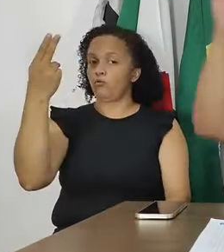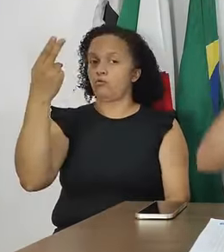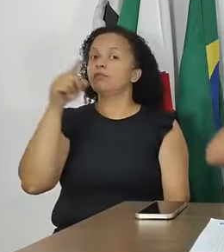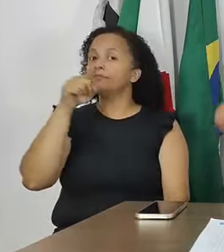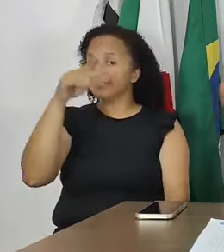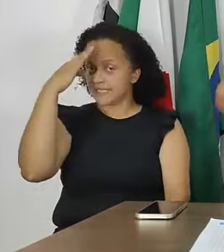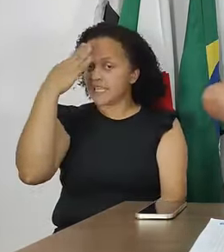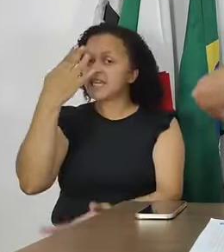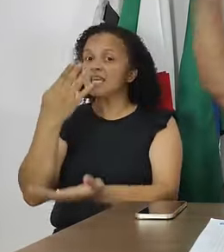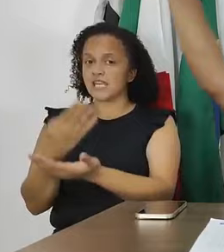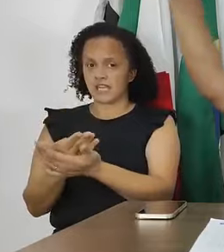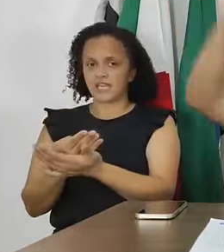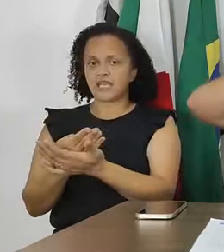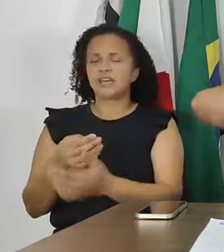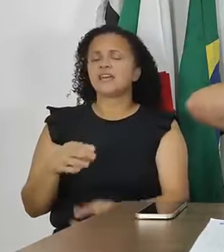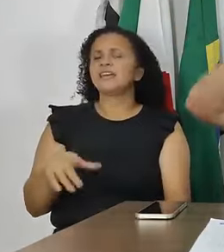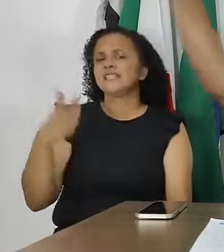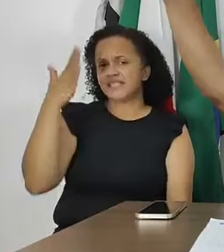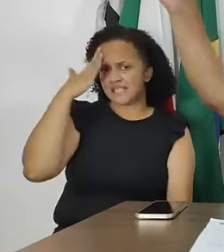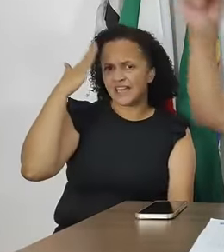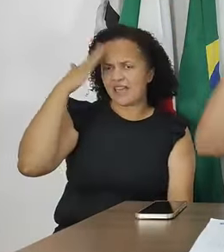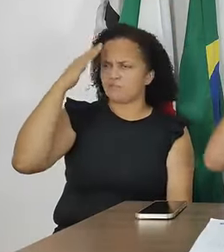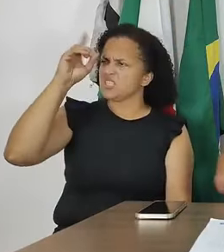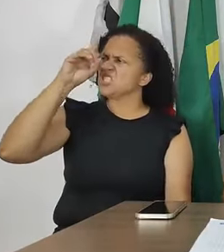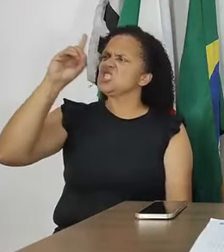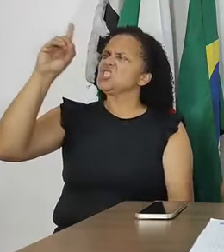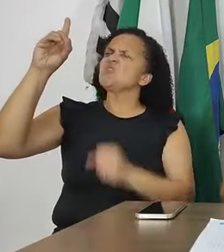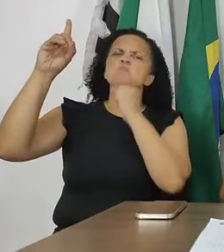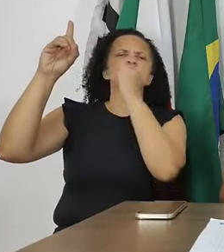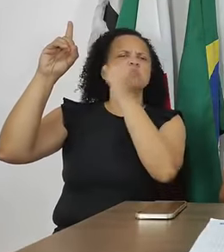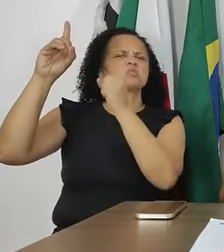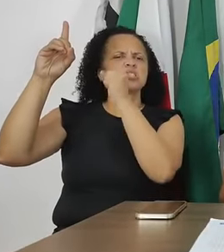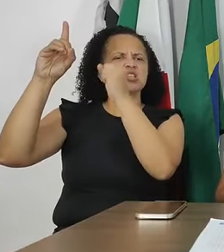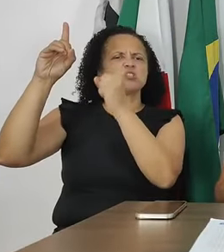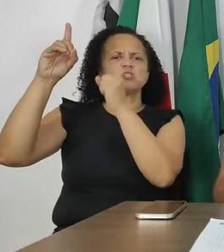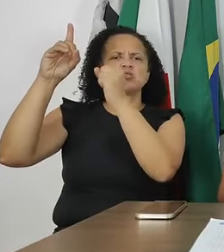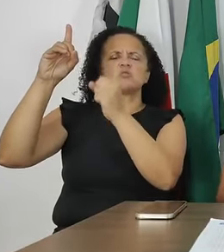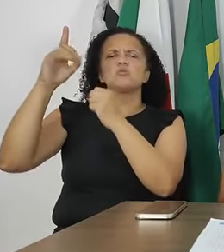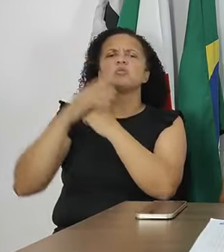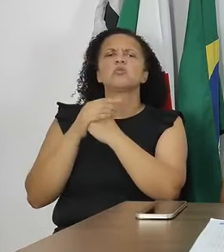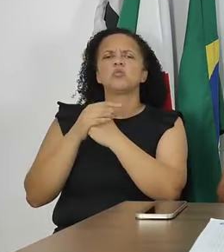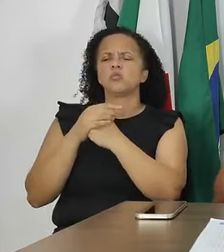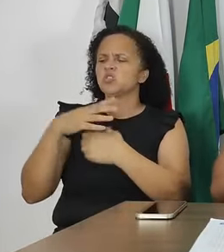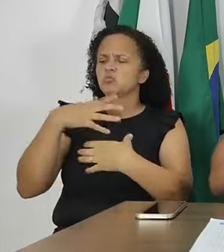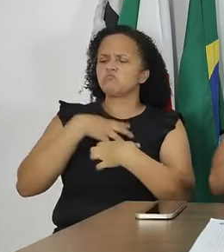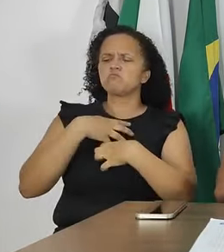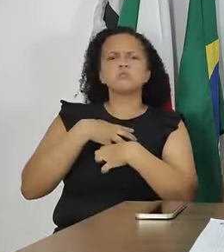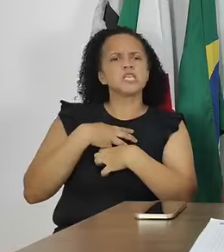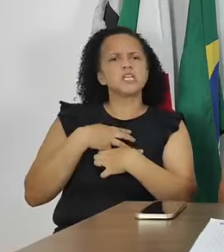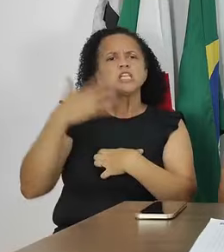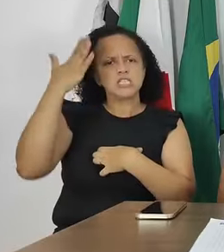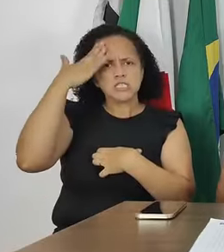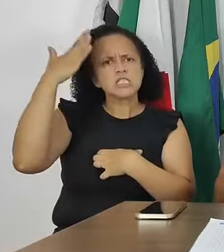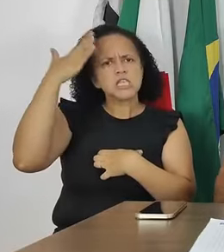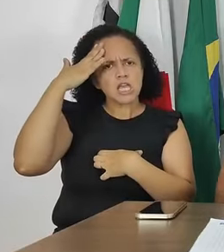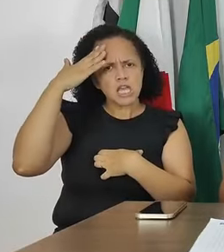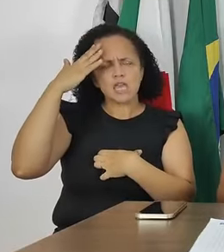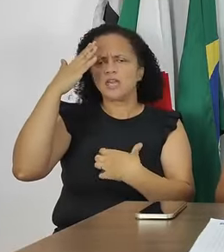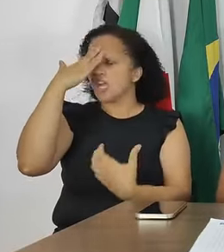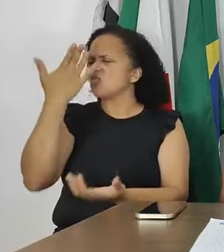Deus Todo-Poderoso, e que nenhum dos pensamentos dele sobre a minha vida pode ser impedido, está aqui, firmado no meu